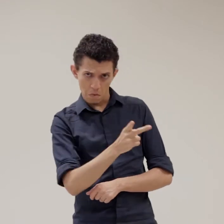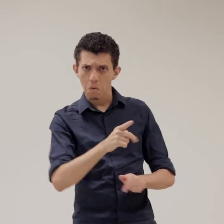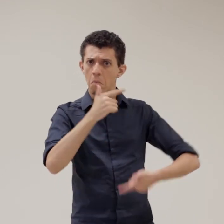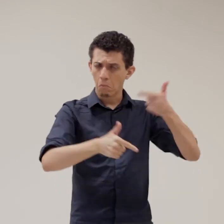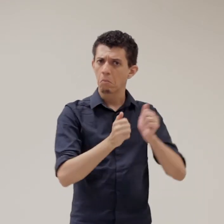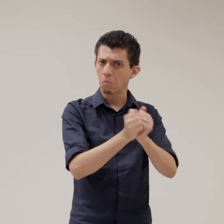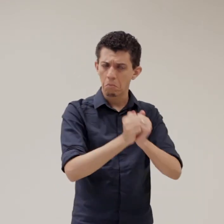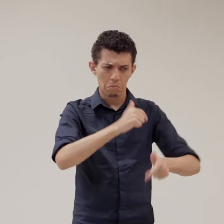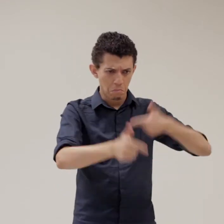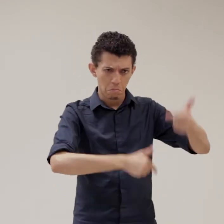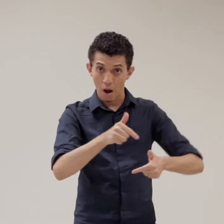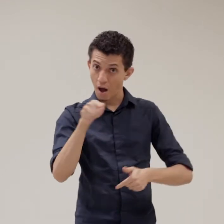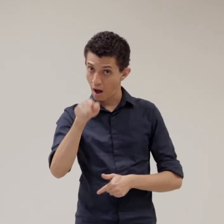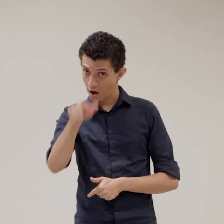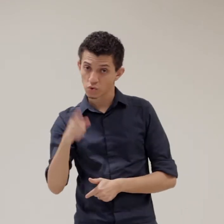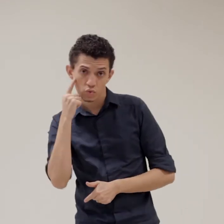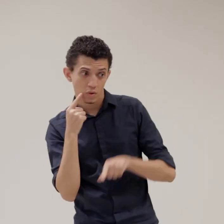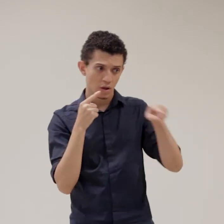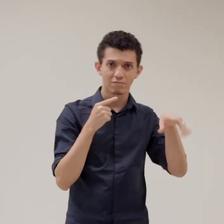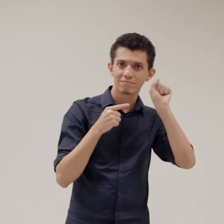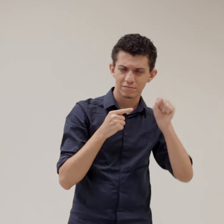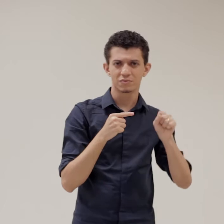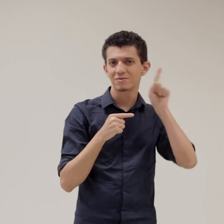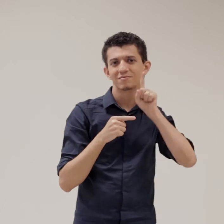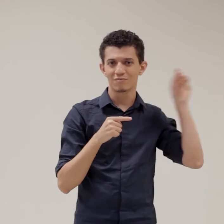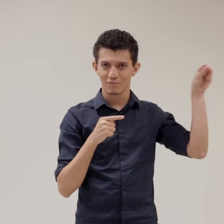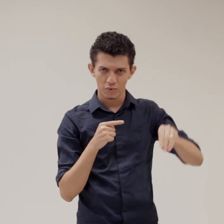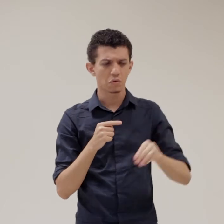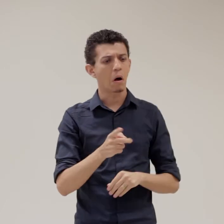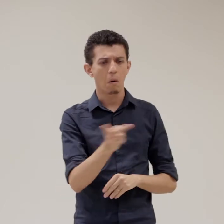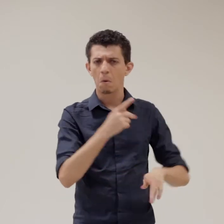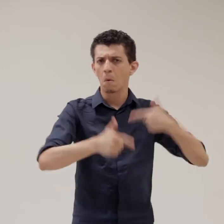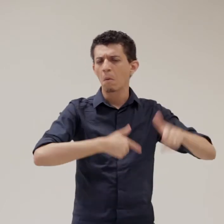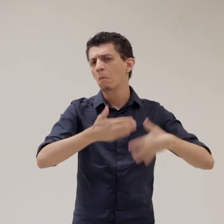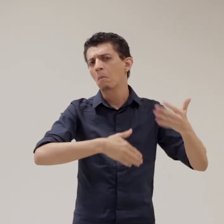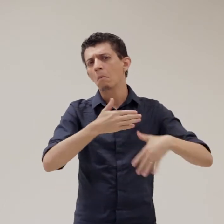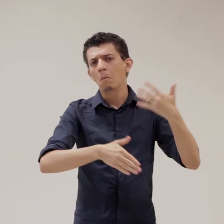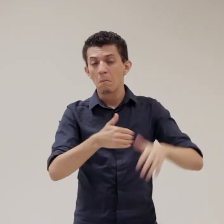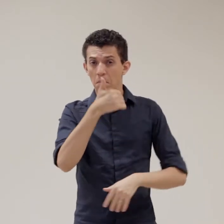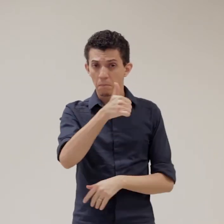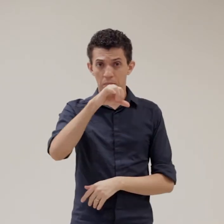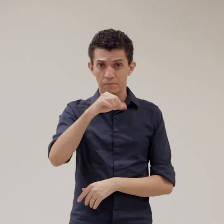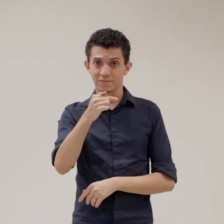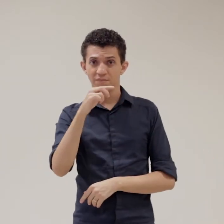no ano de 1975. Além da publicação de diversas obras, Oates destacou-se pela